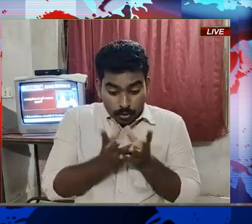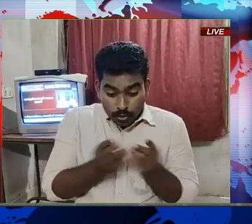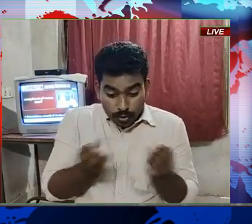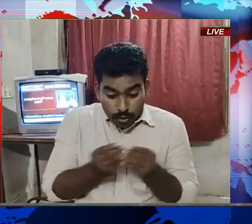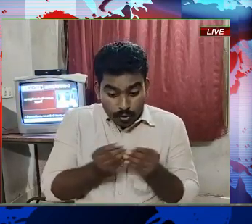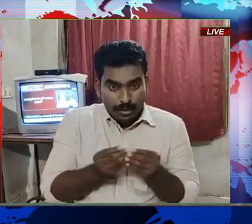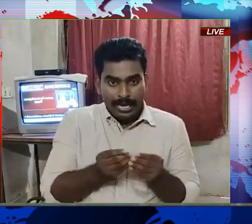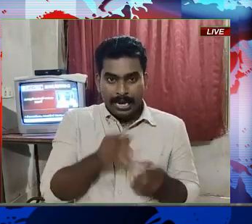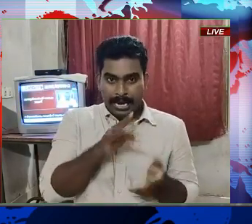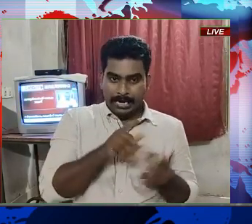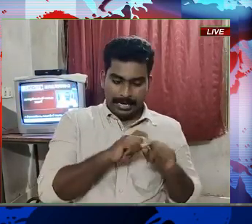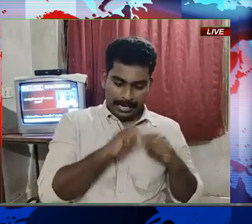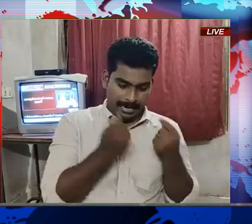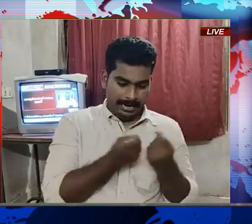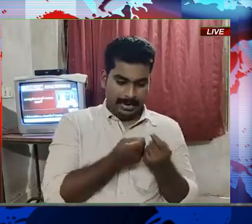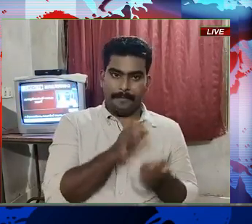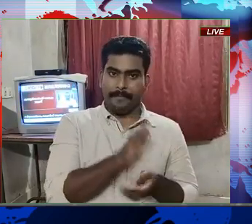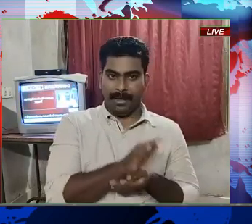ലോക്ക്ഡൗണിൻ്റെ പ്രത്യേക സാഹചര്യത്തിൽ